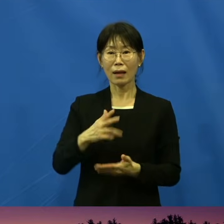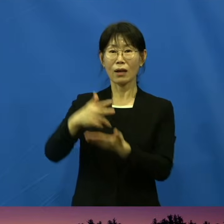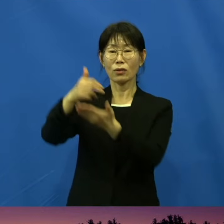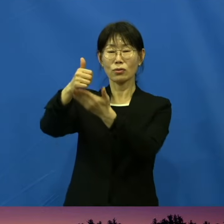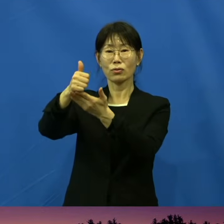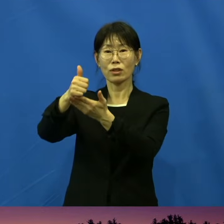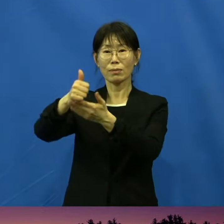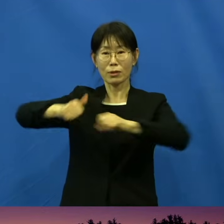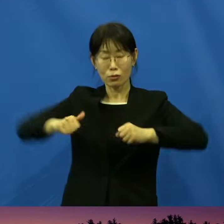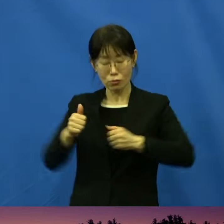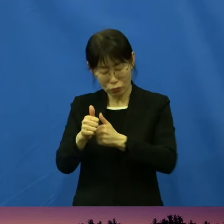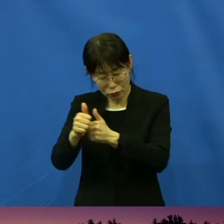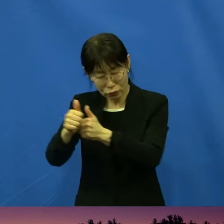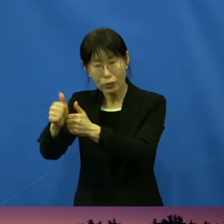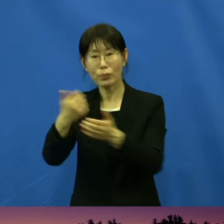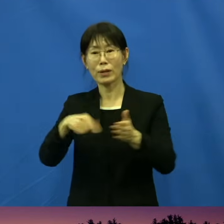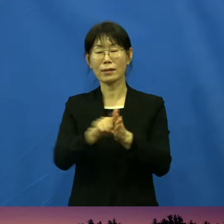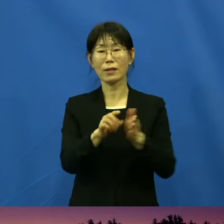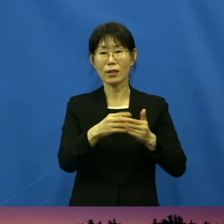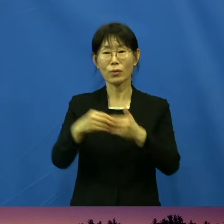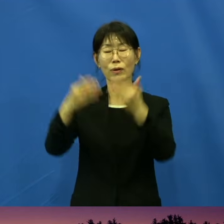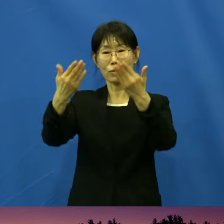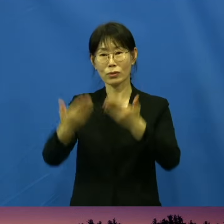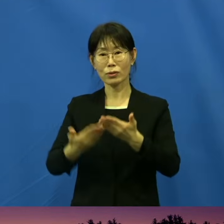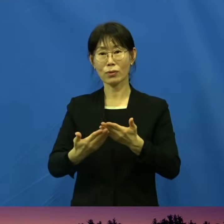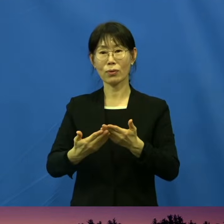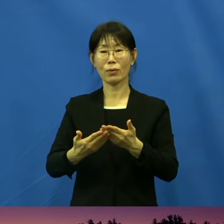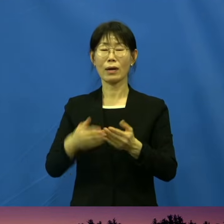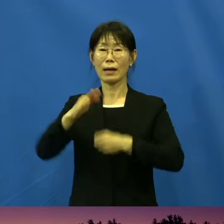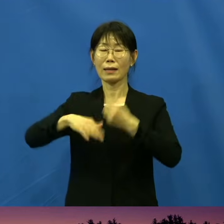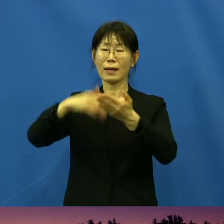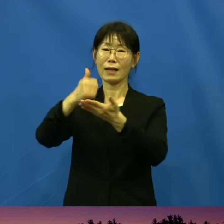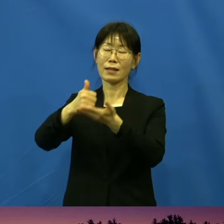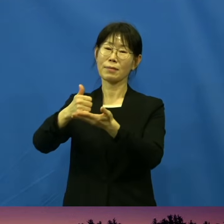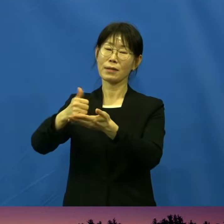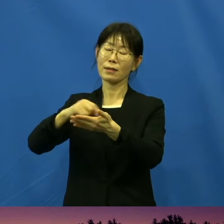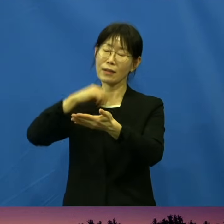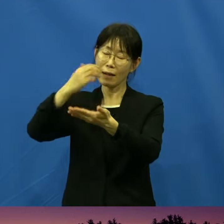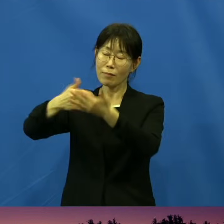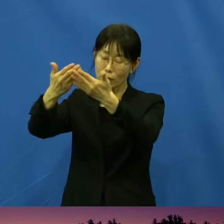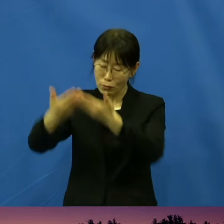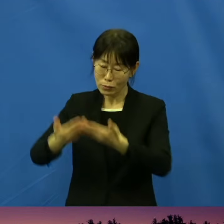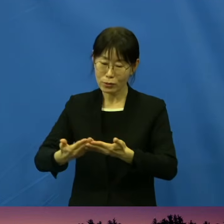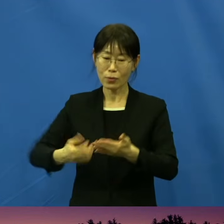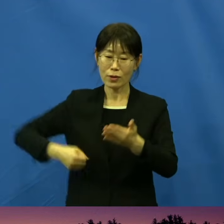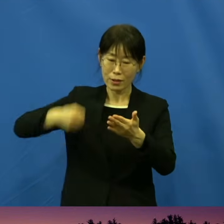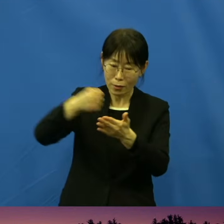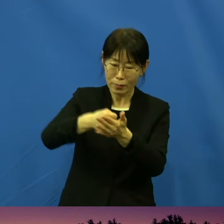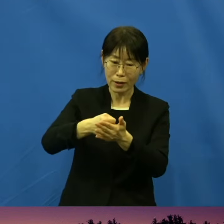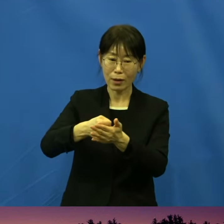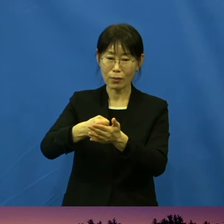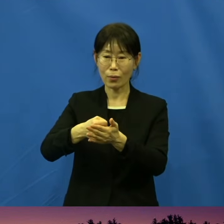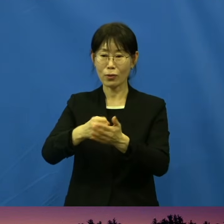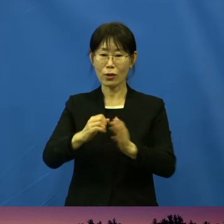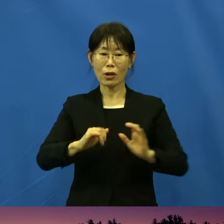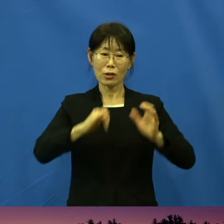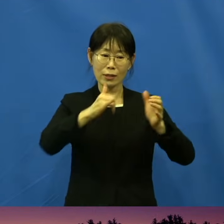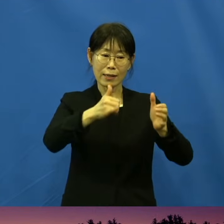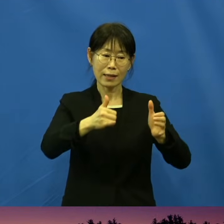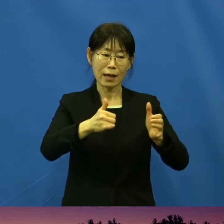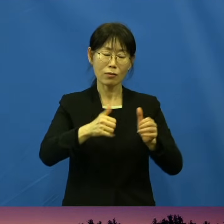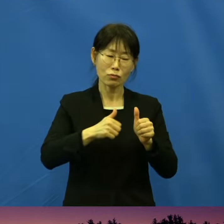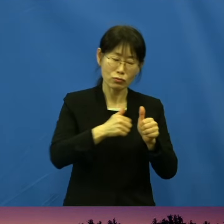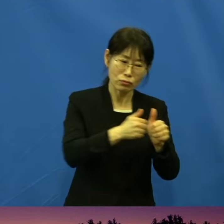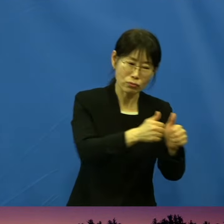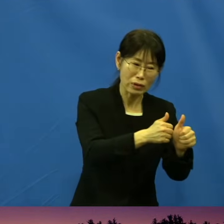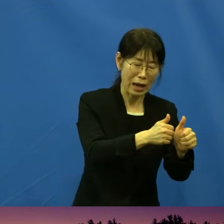따라오도록 도우시고 인도하시고 때로는 감동을 주시고 결단하게 하시고 돌이키게 하시고